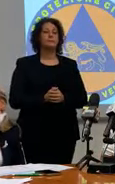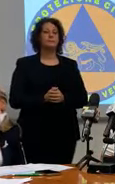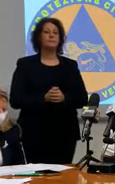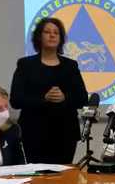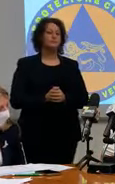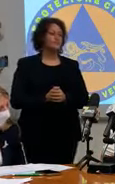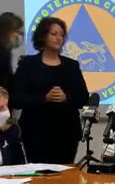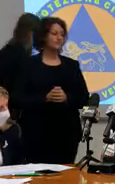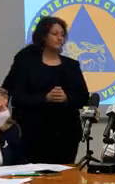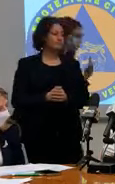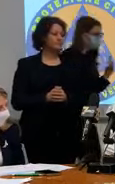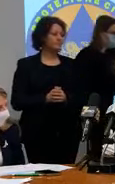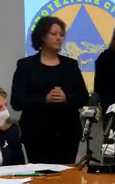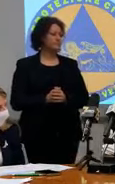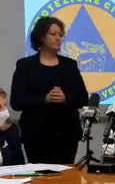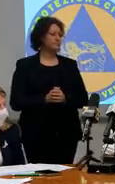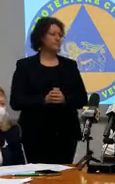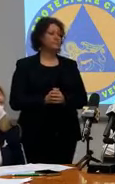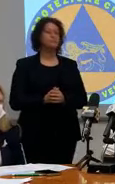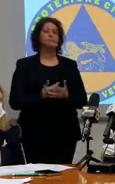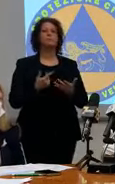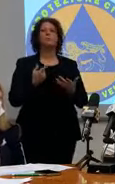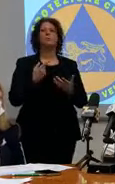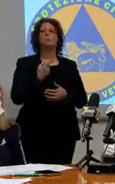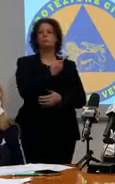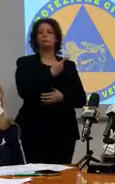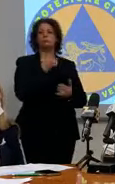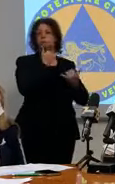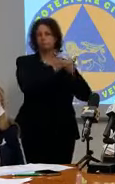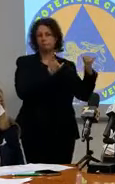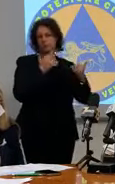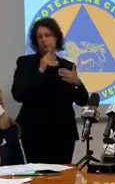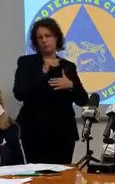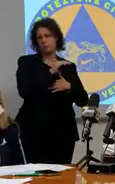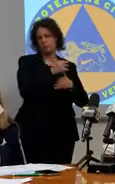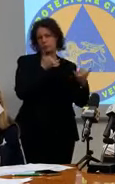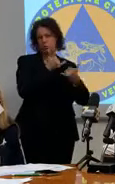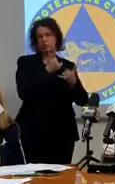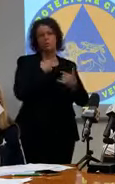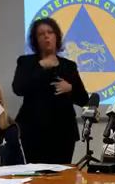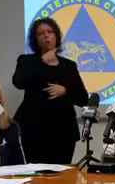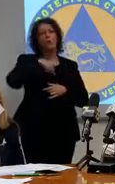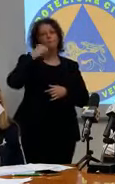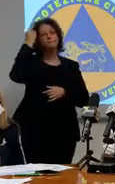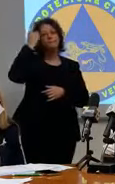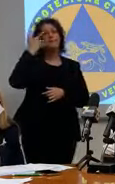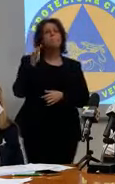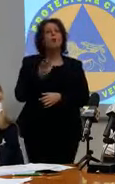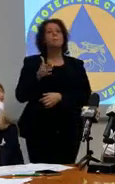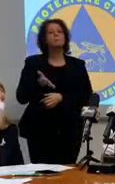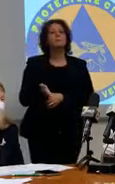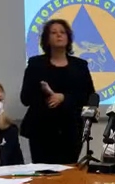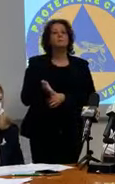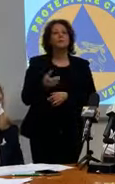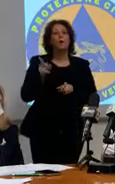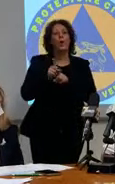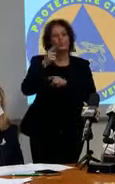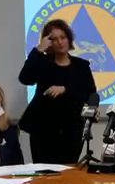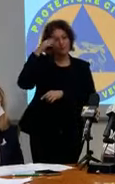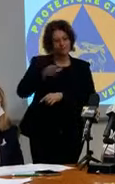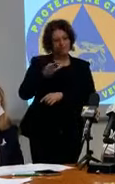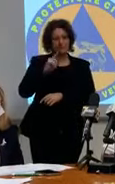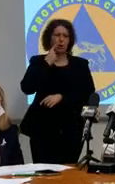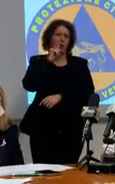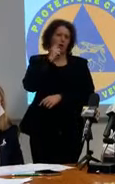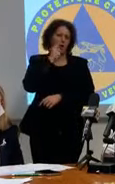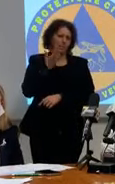pensiero, noi ci sentiamo tante volte al Sì. giorno, i bimbi. Cioè, è come mettersi le dita nel naso.